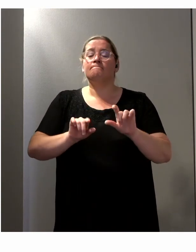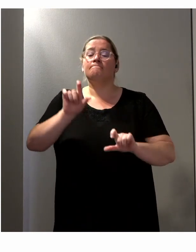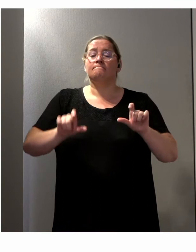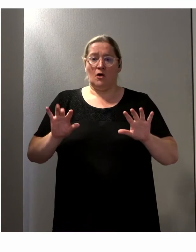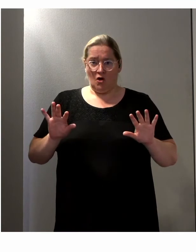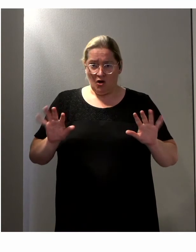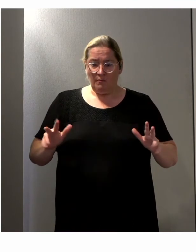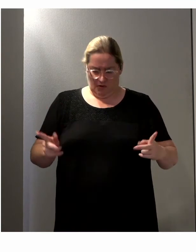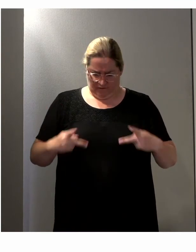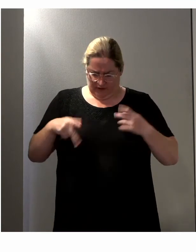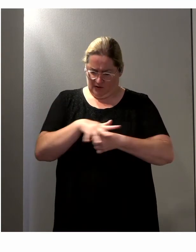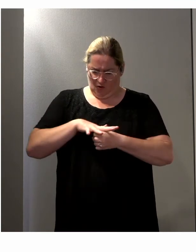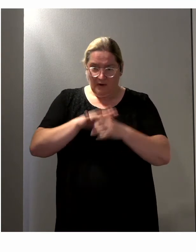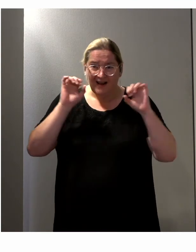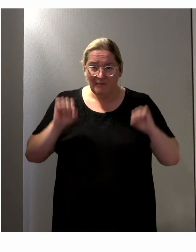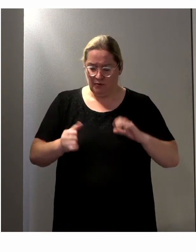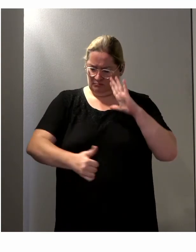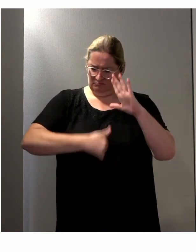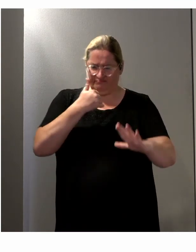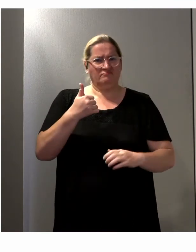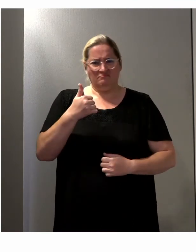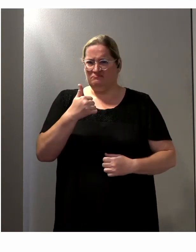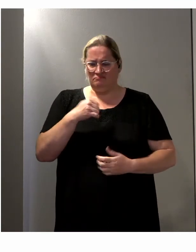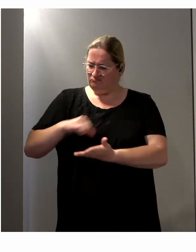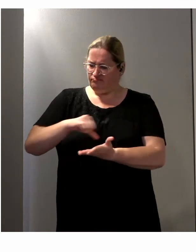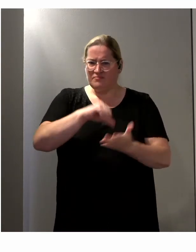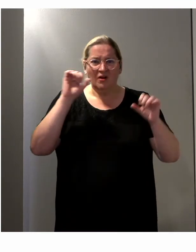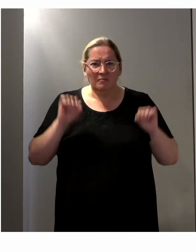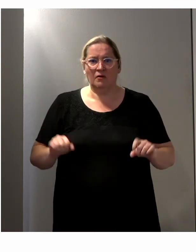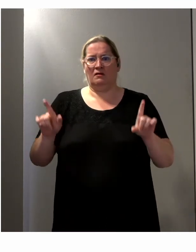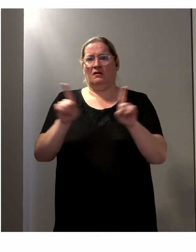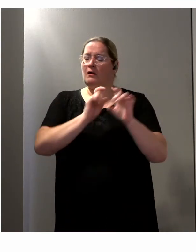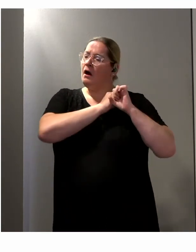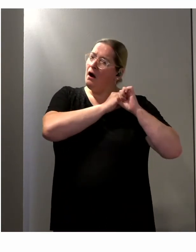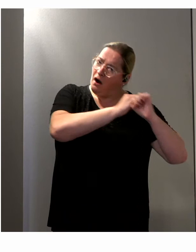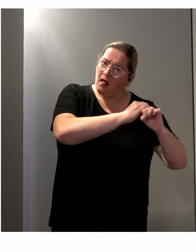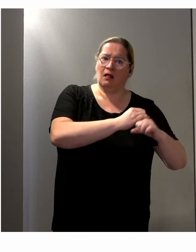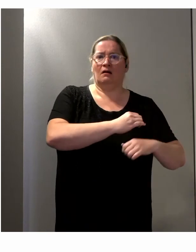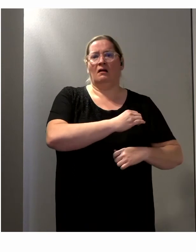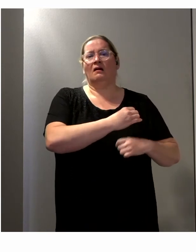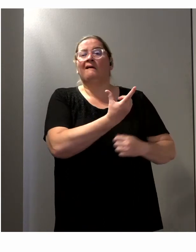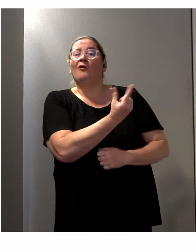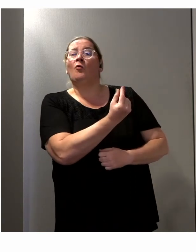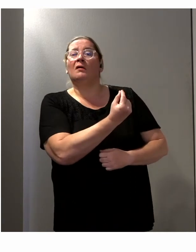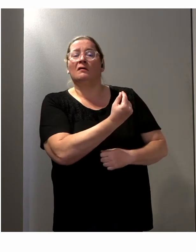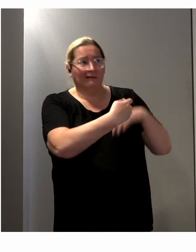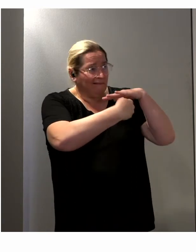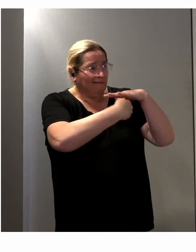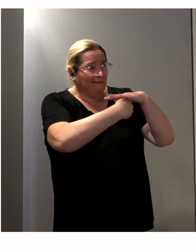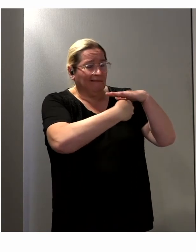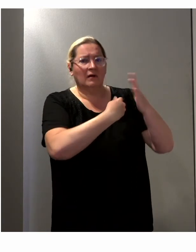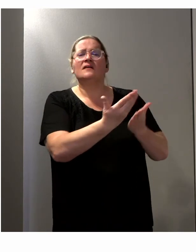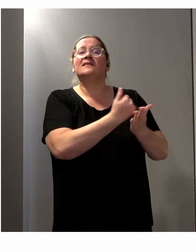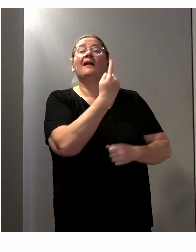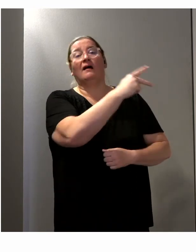vivre dignement, et la possibilité de ne pas dépendre des moyens de subsistance qui sont donnés par le conjoint, et de ne pas dépendre des ressources du